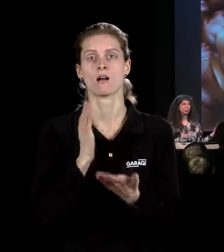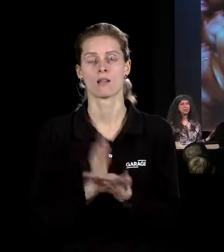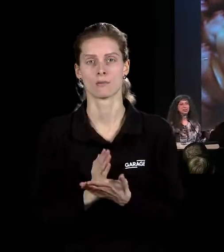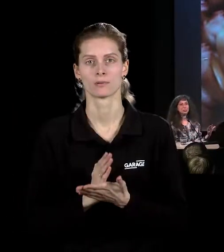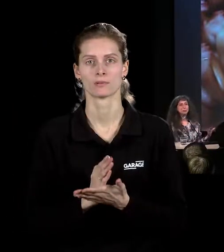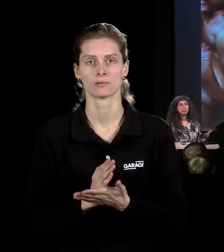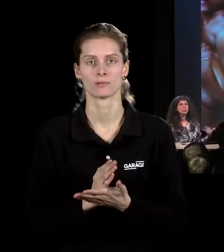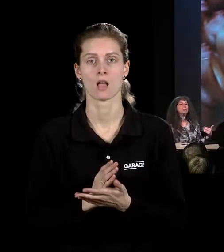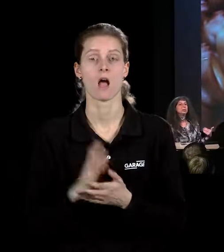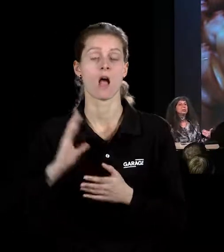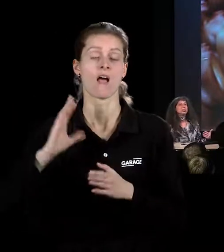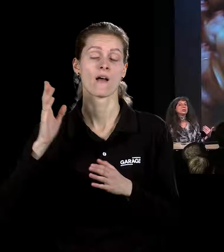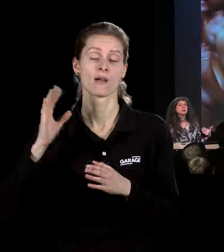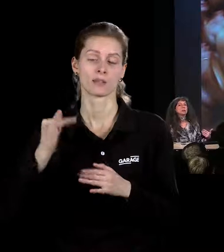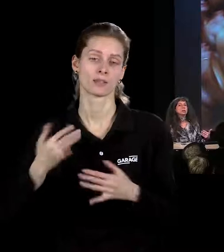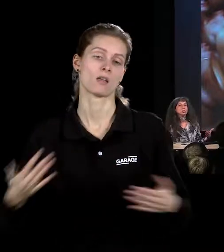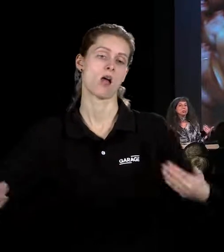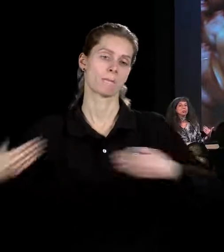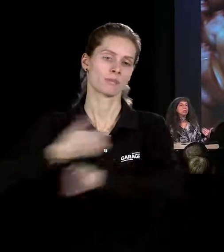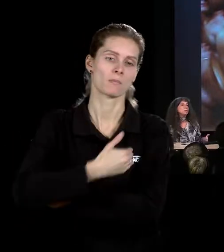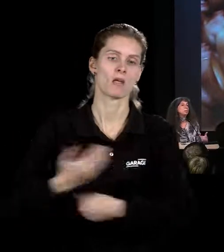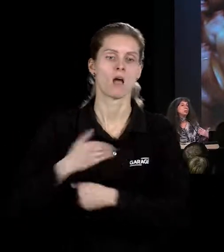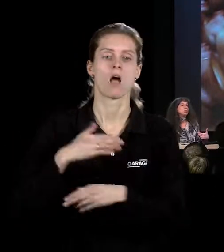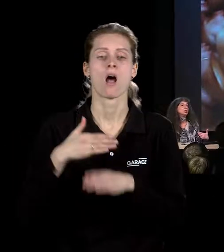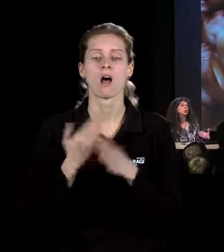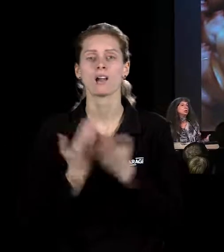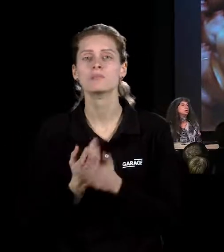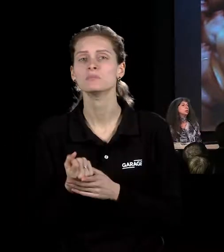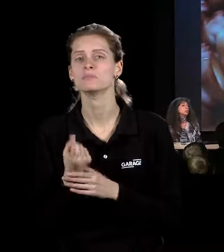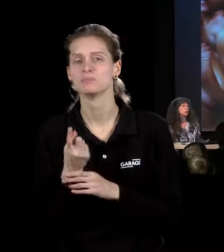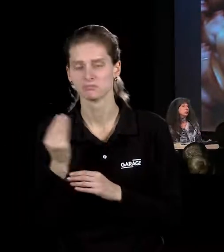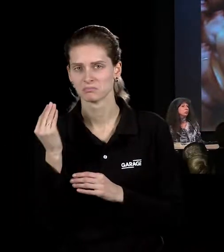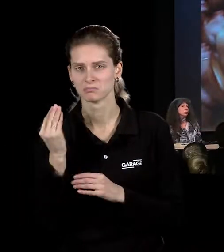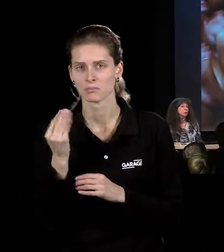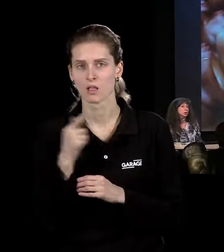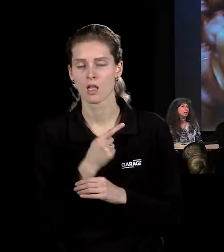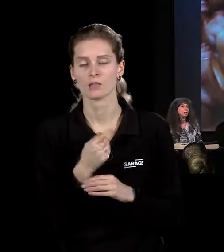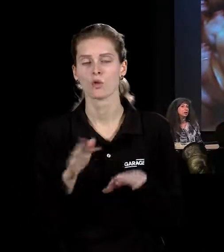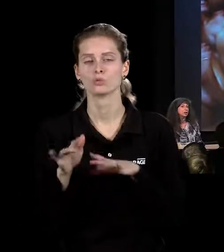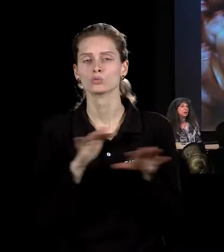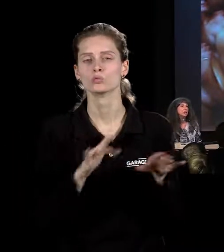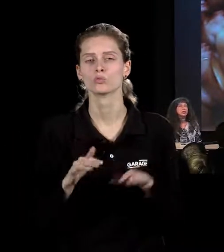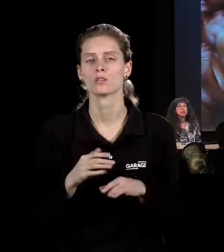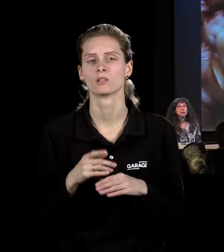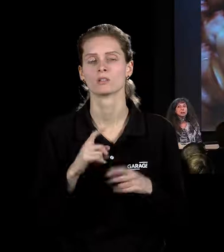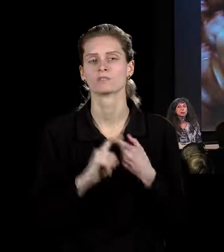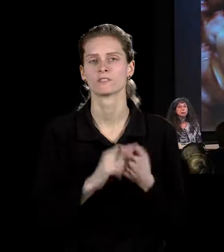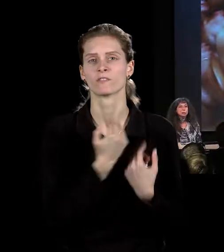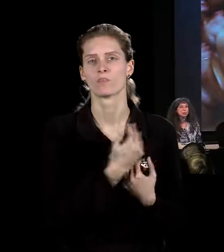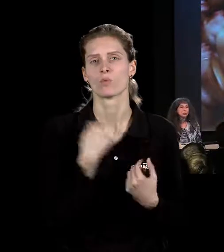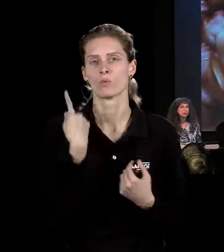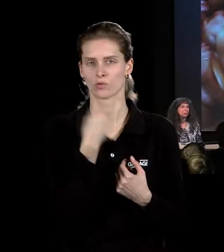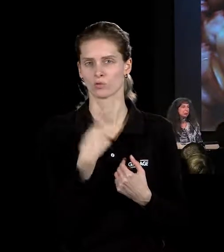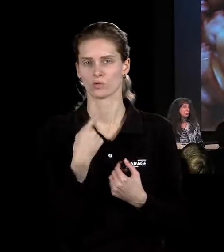вот это вот братание объятия. Откуда берется эта история, что куски хлеба, это действительно сюжет для него автобиографический, когда он